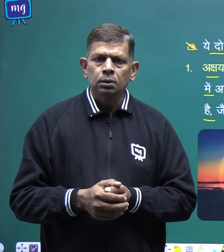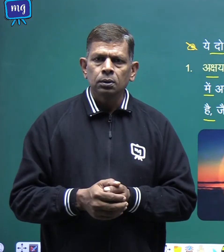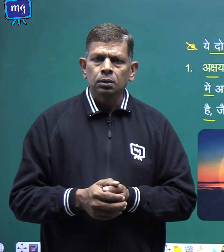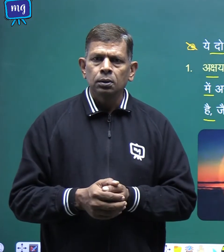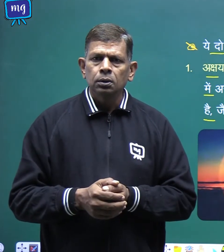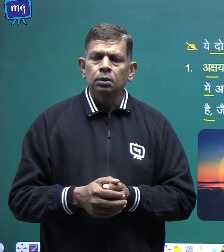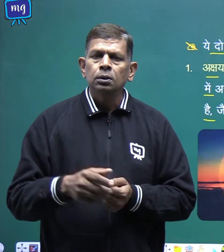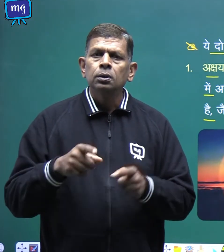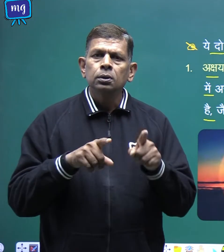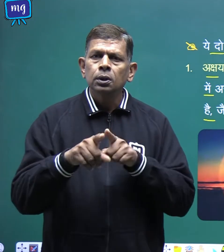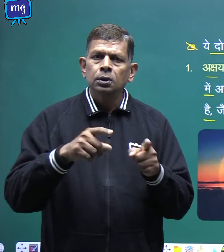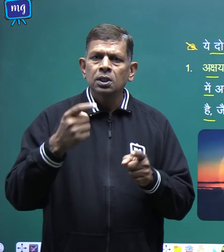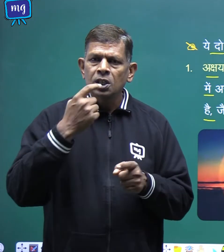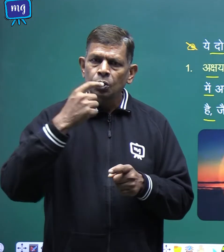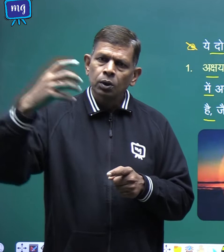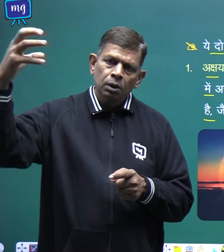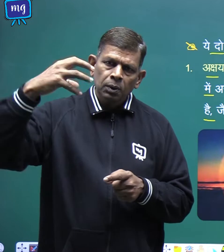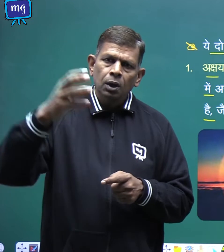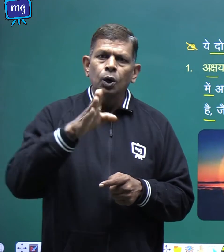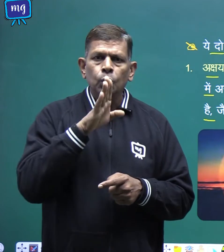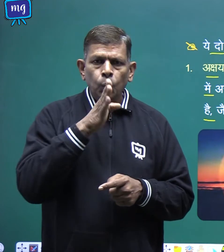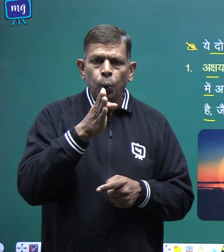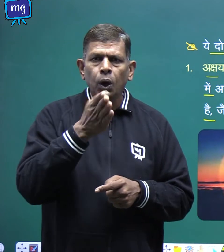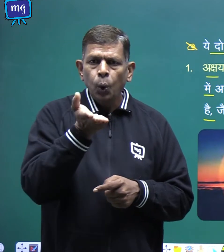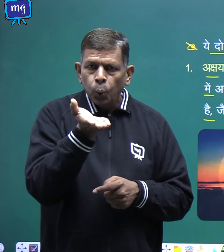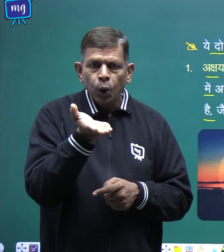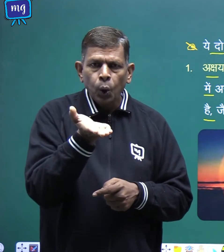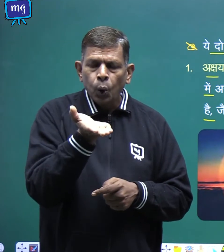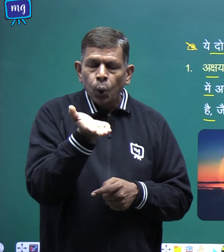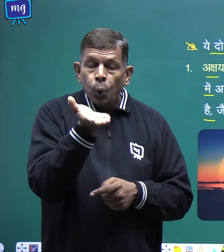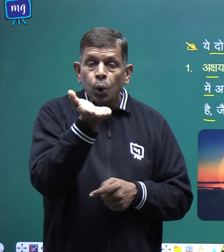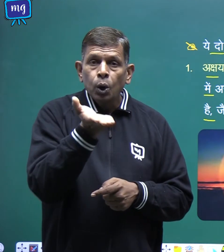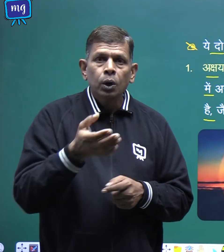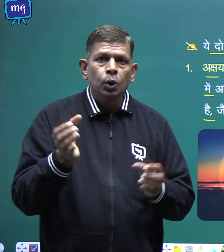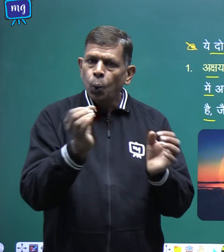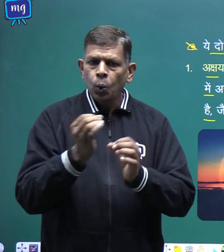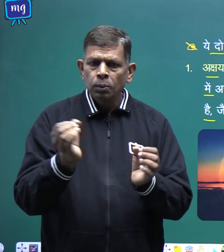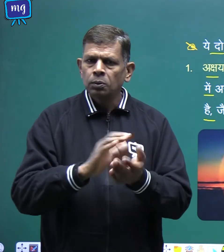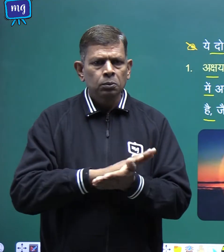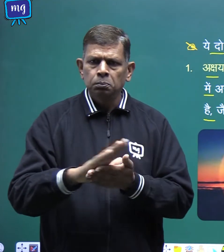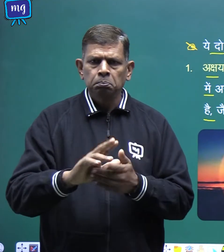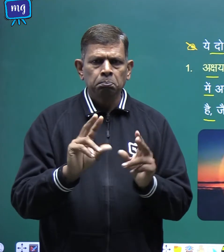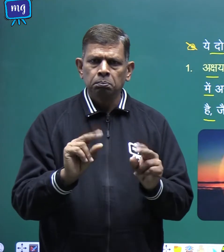जैसे सूर्य का प्रकाश, वायु कभी समाप्त नहीं होते।